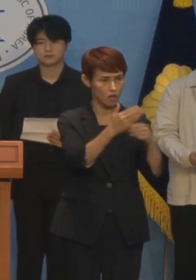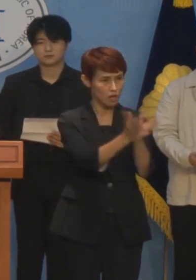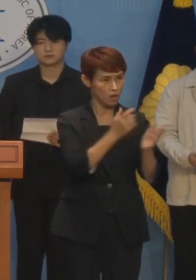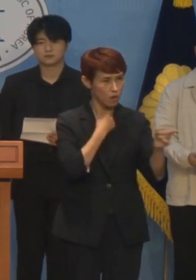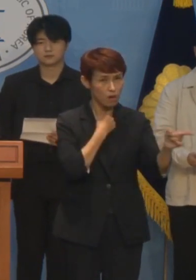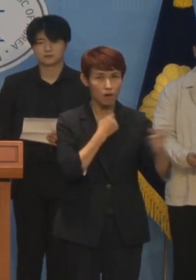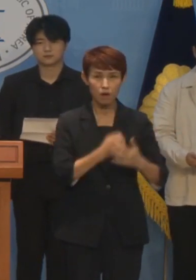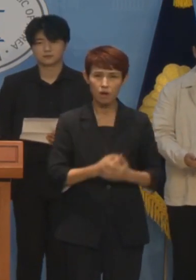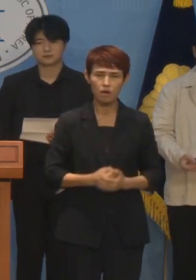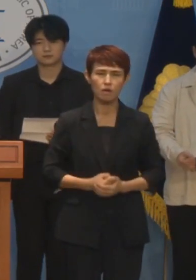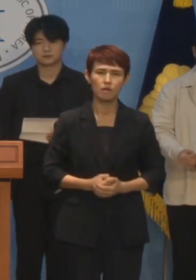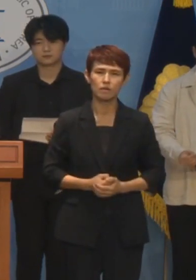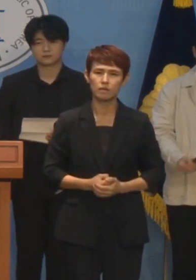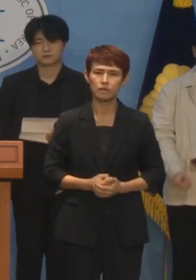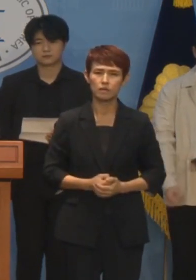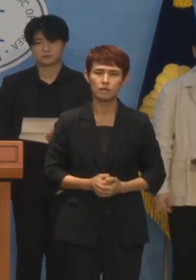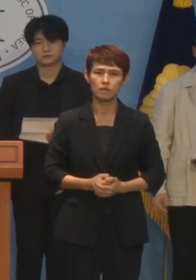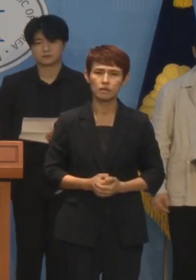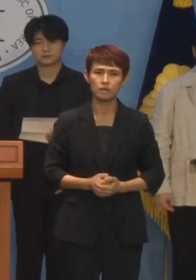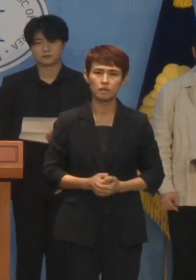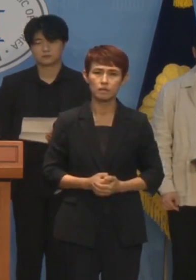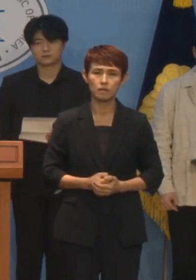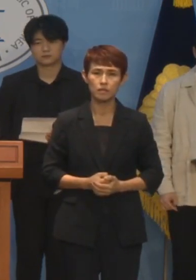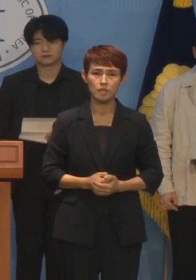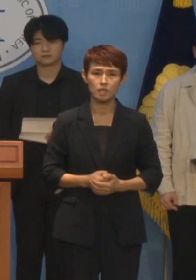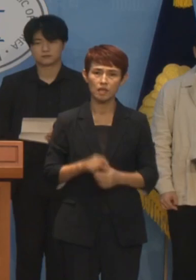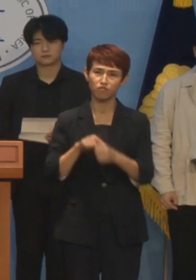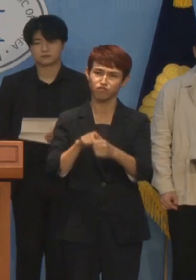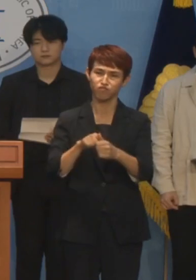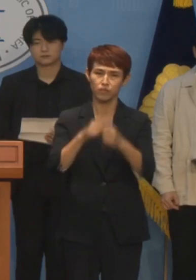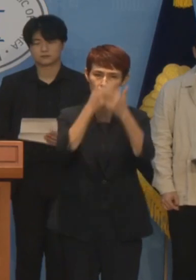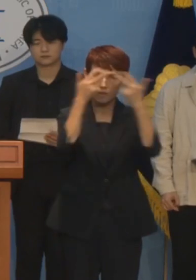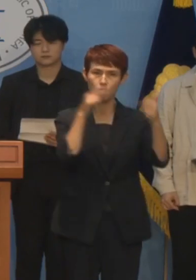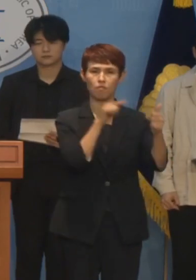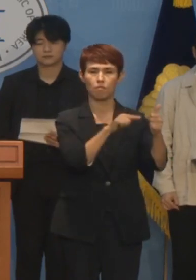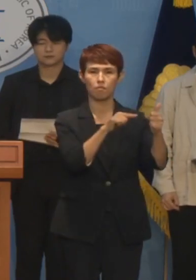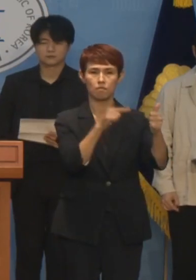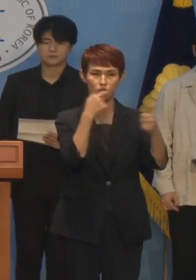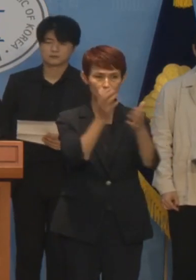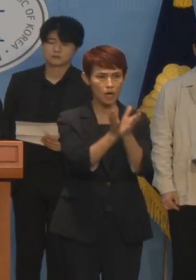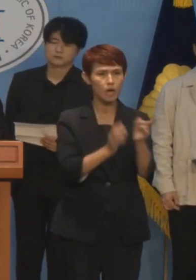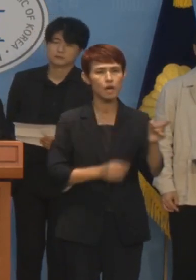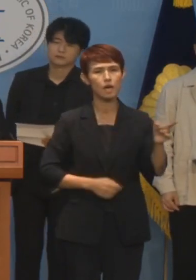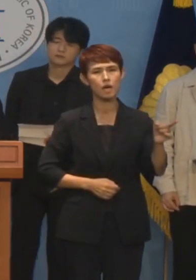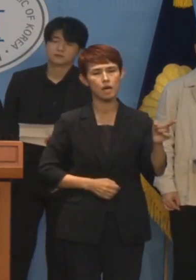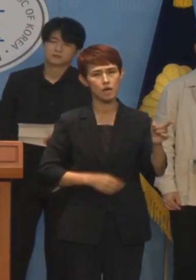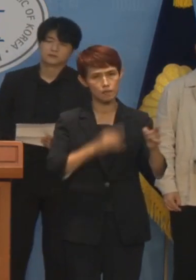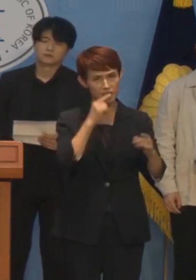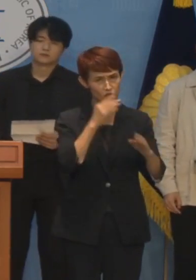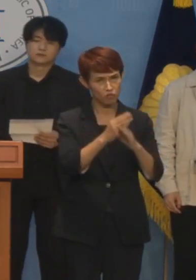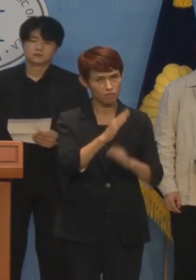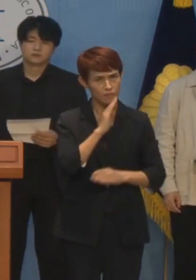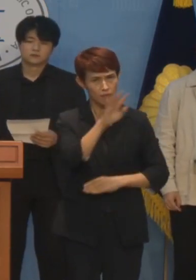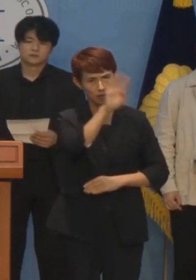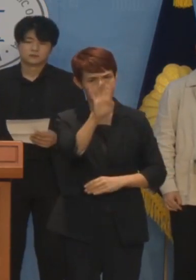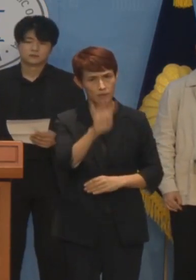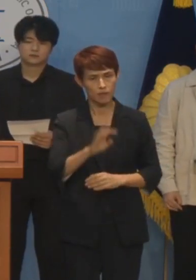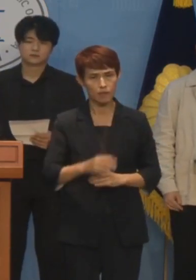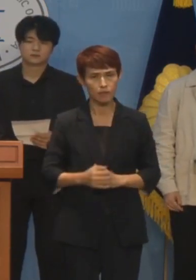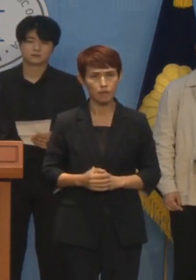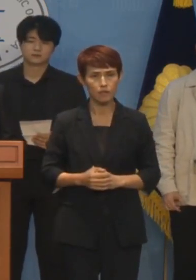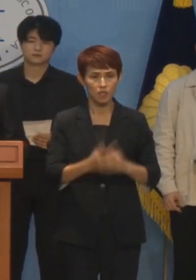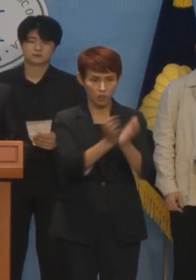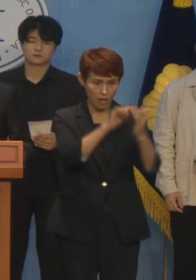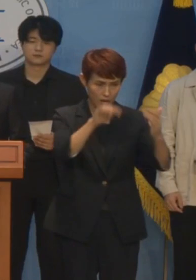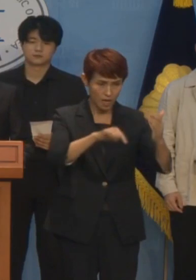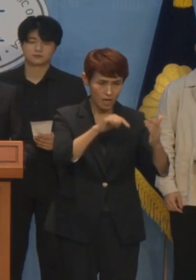공정입니까? 무엇보다 이 내용을 강행하는 이재명 대표의 민주당은 정말 민주적이었습니까? 정당